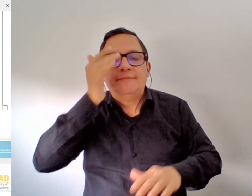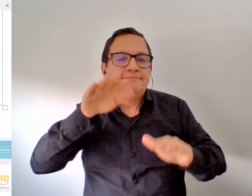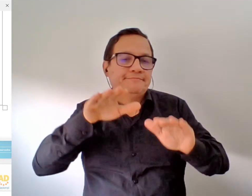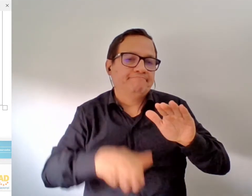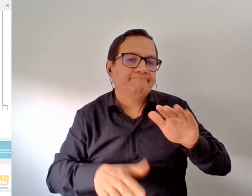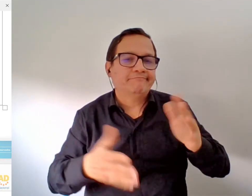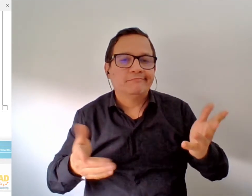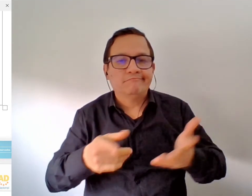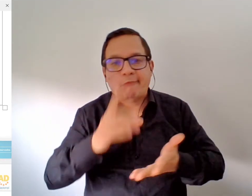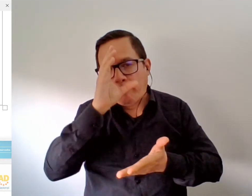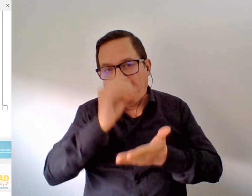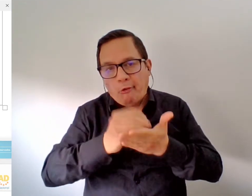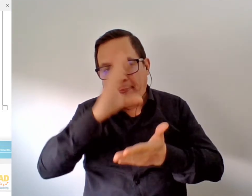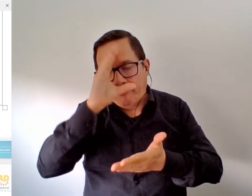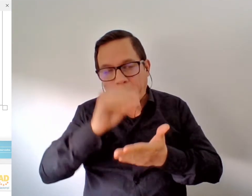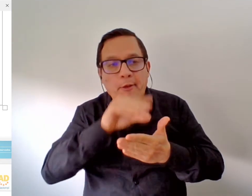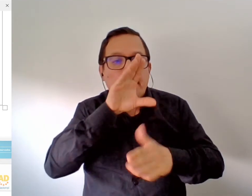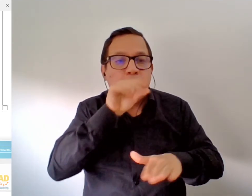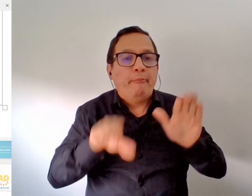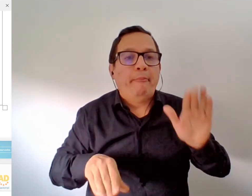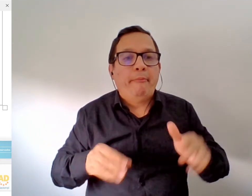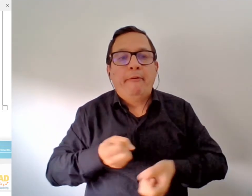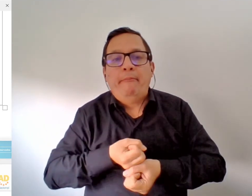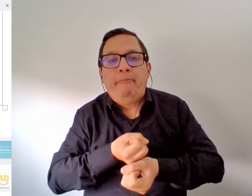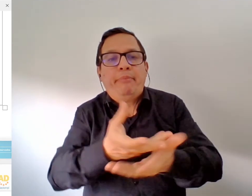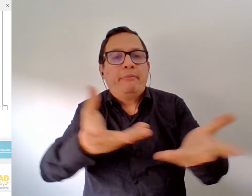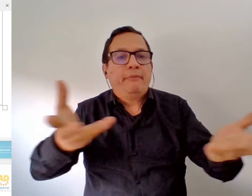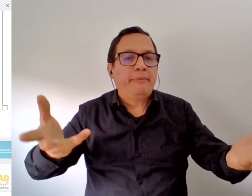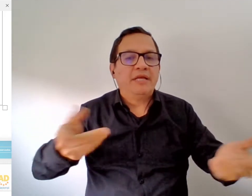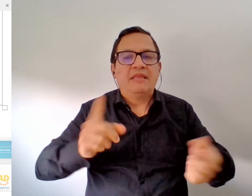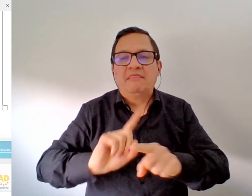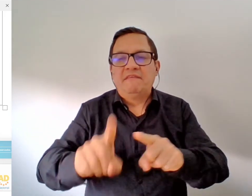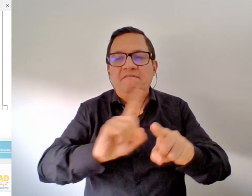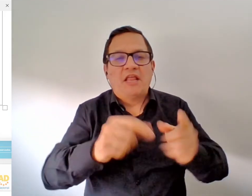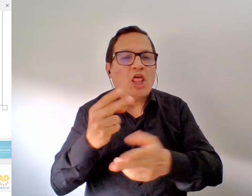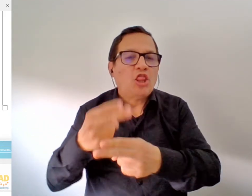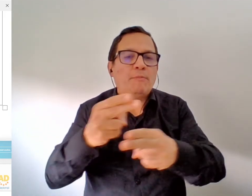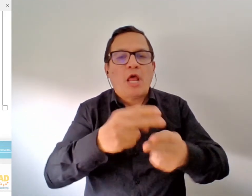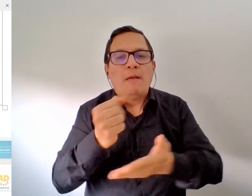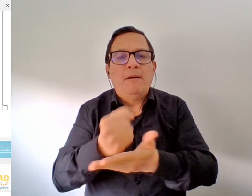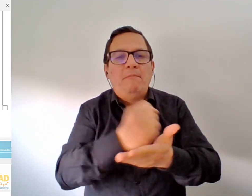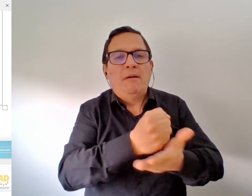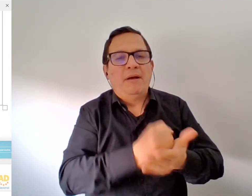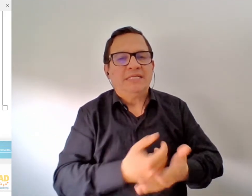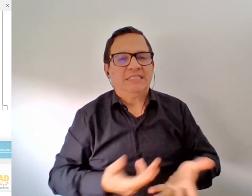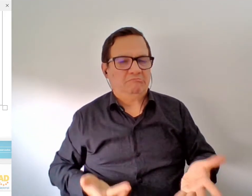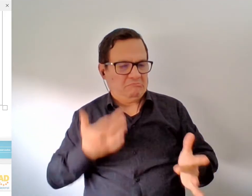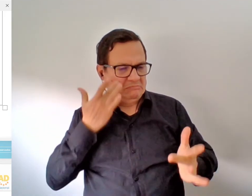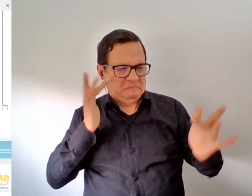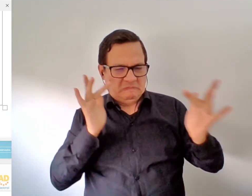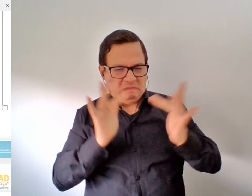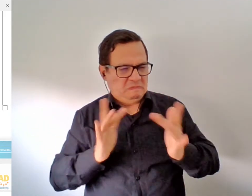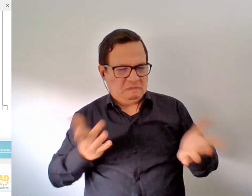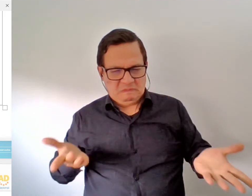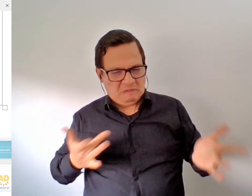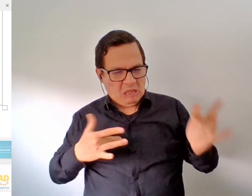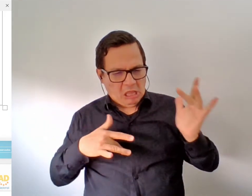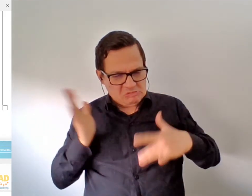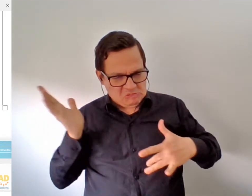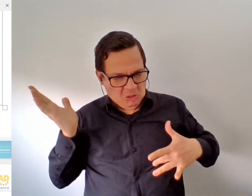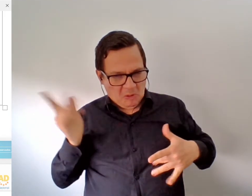Las opiniones sobre distribuciones de GNU/Linux expresadas en el foro no son pertinentes